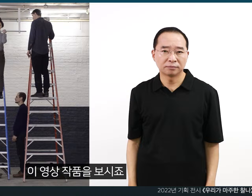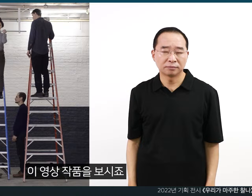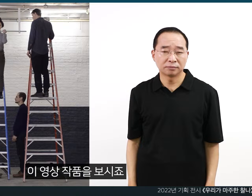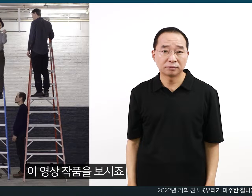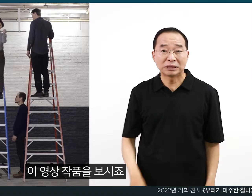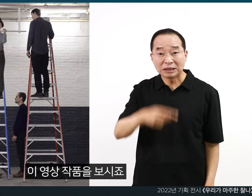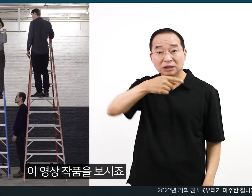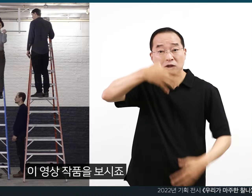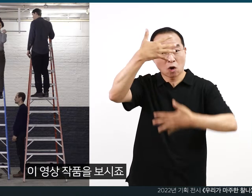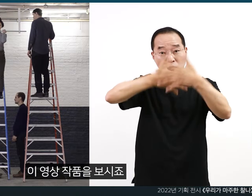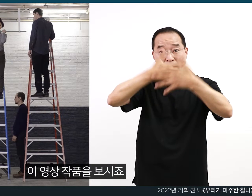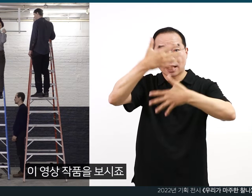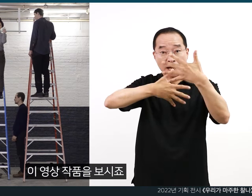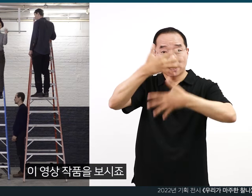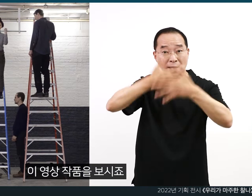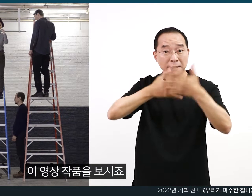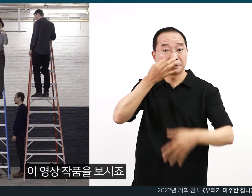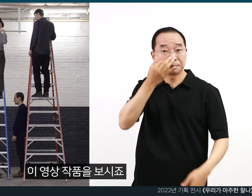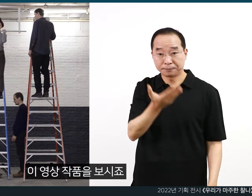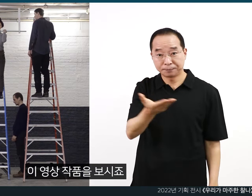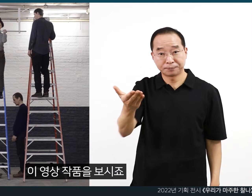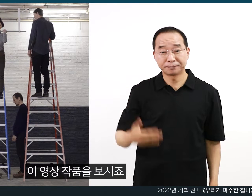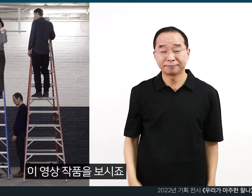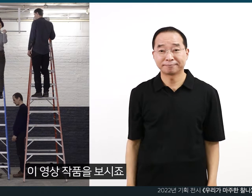이 영상 작품을 보시죠.